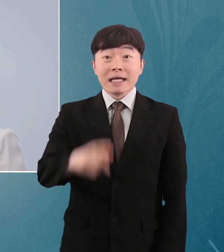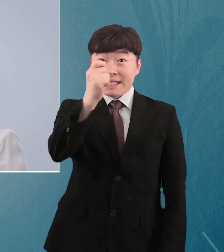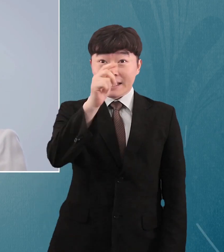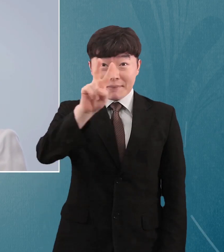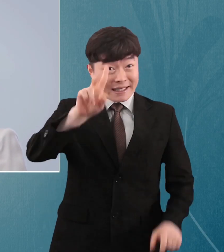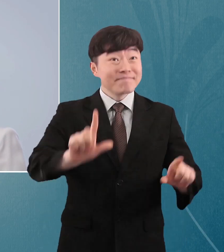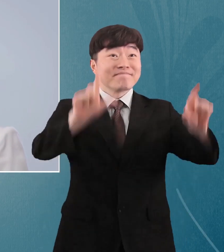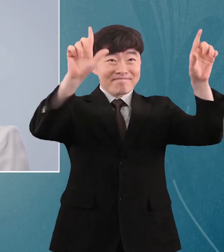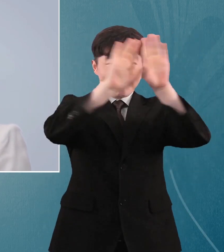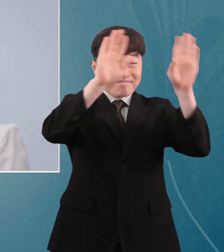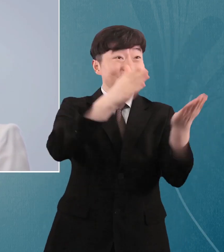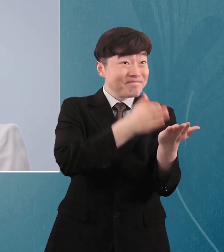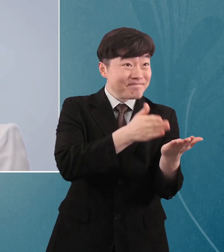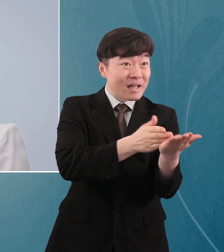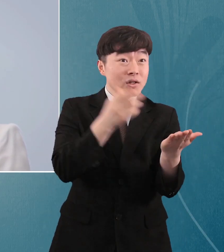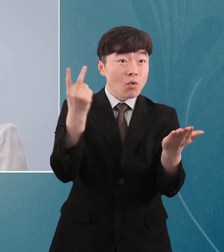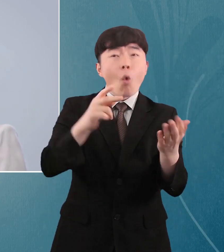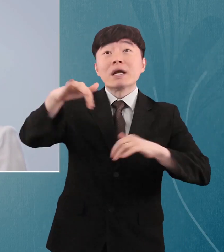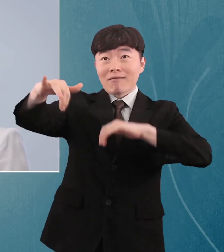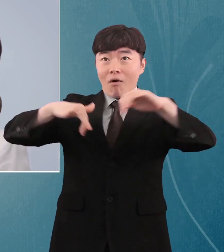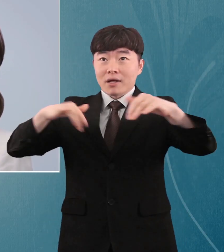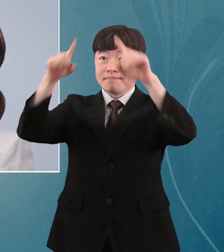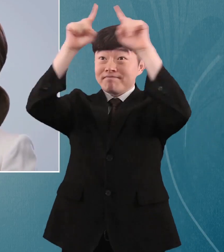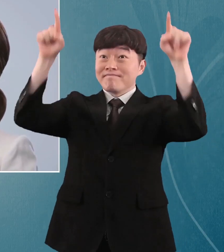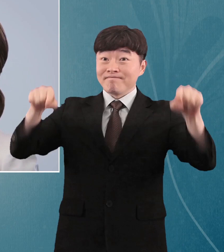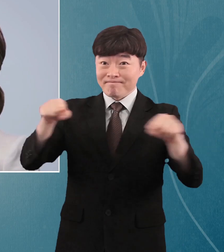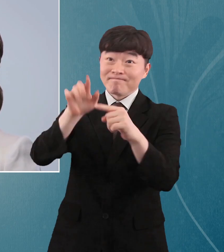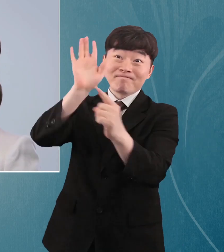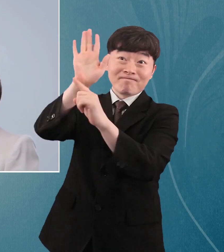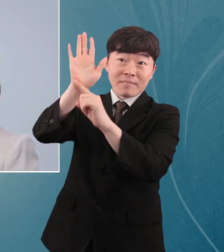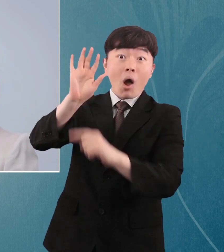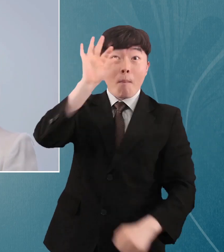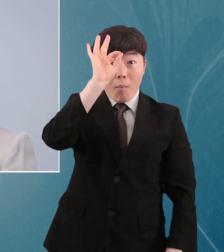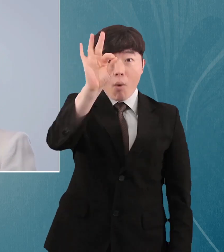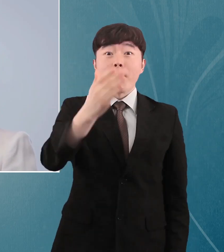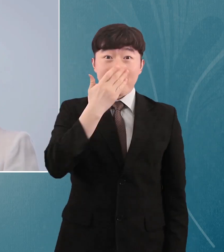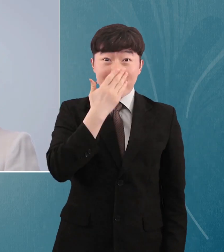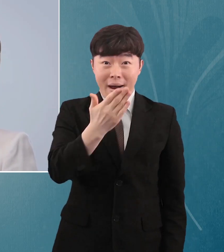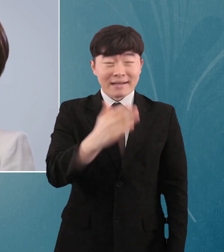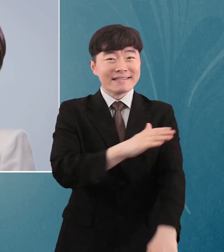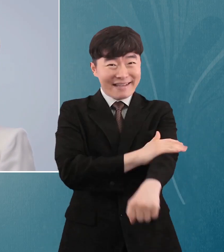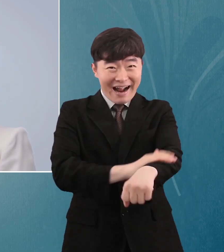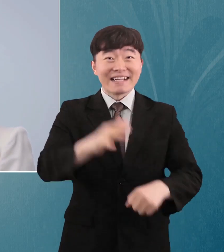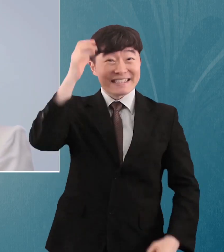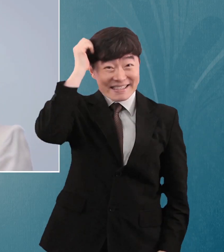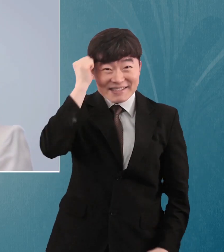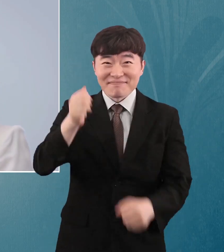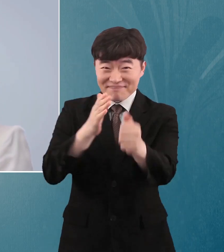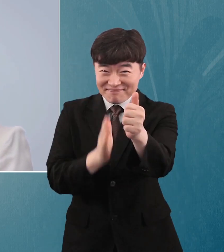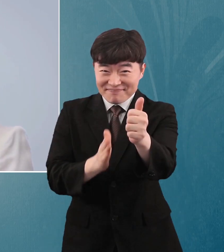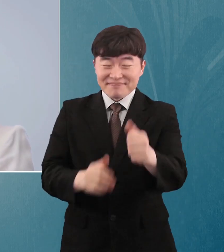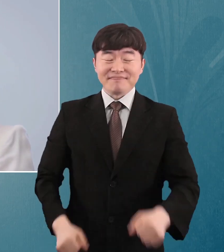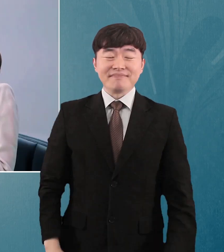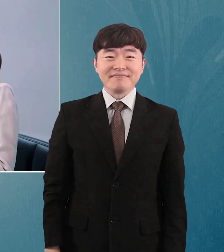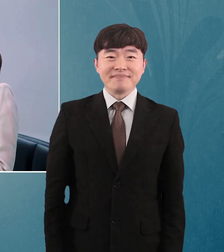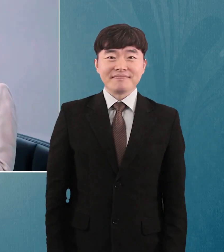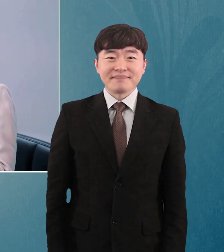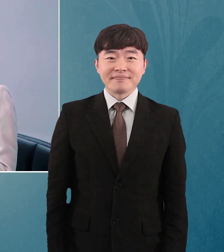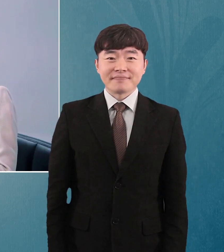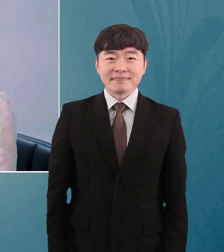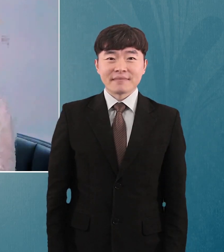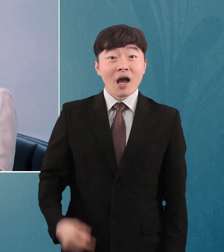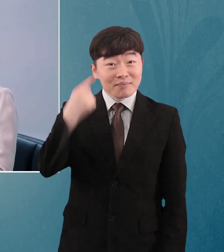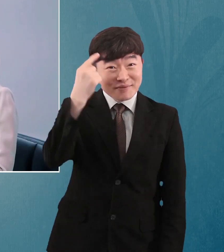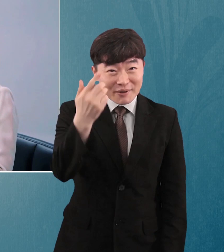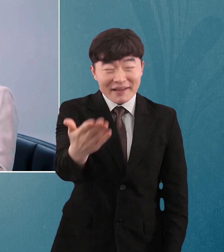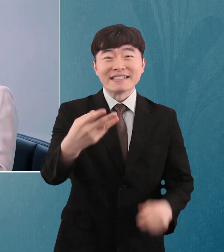기상 예보나 도심 전광판으로도 이 미세먼지 농도를 확인할 수 있다고 하니까 함께 참고하시면 좋겠습니다. 그럼 이어서